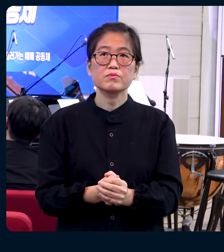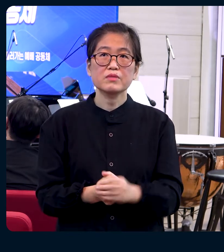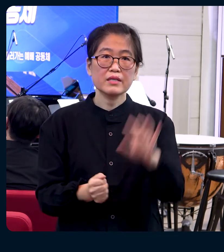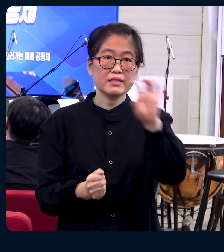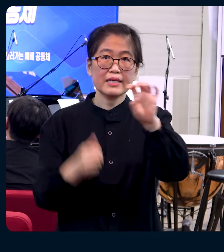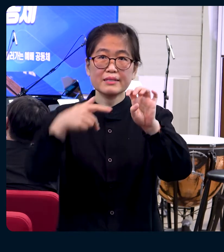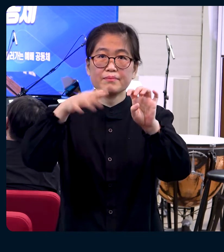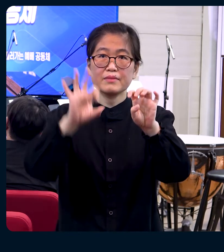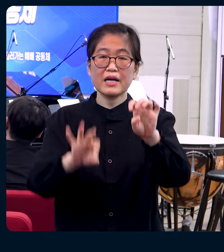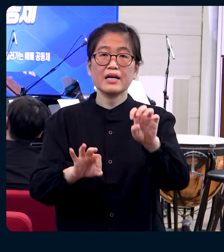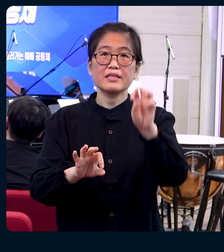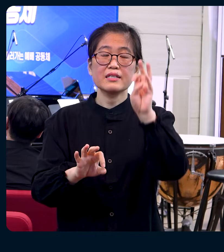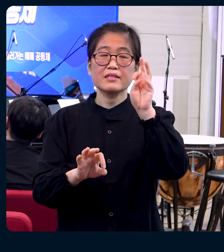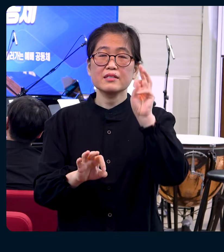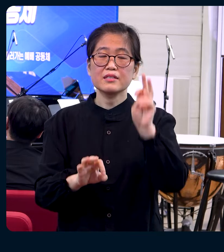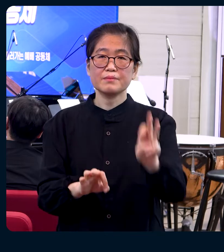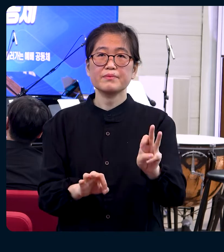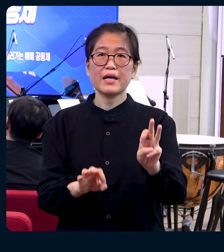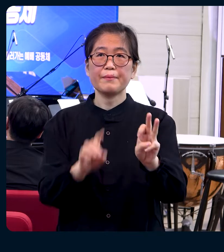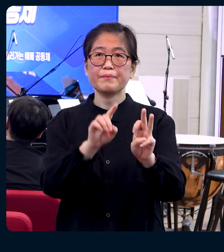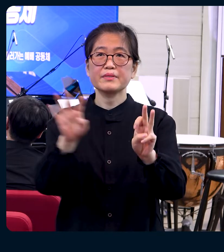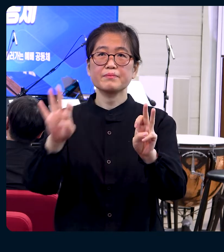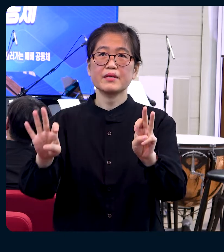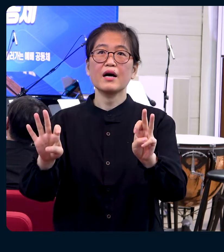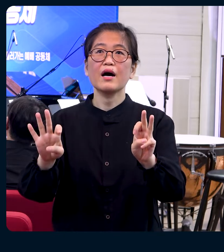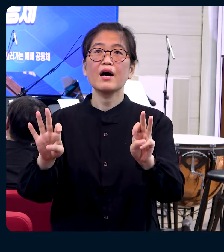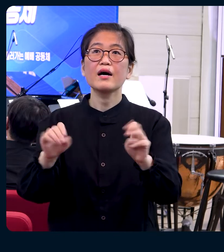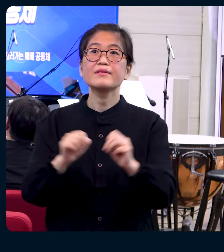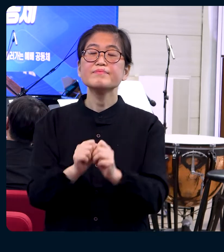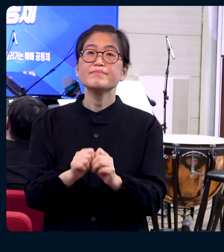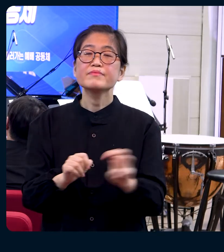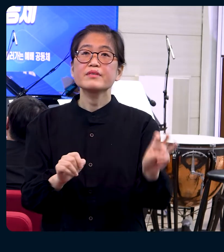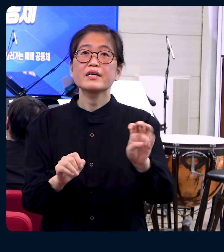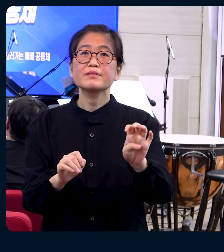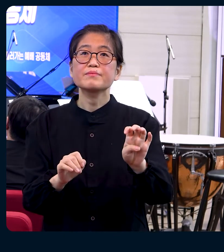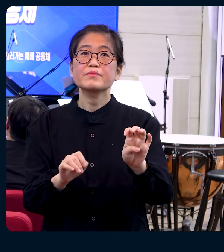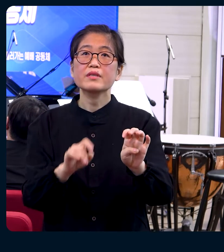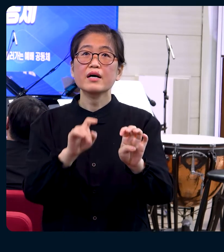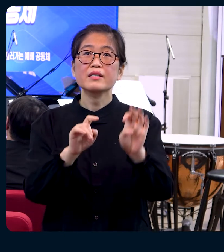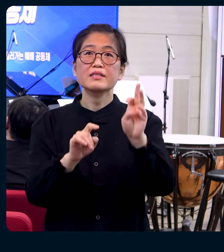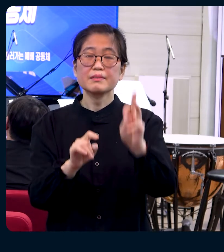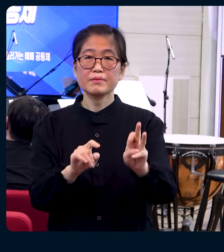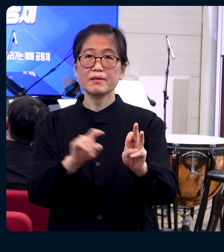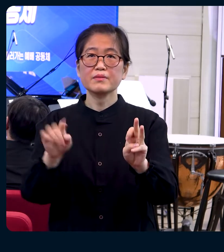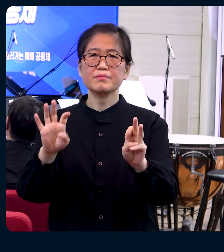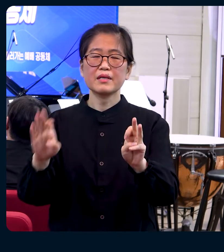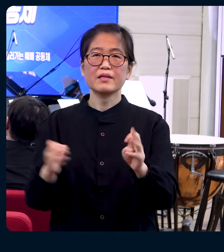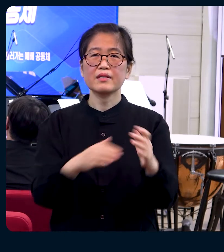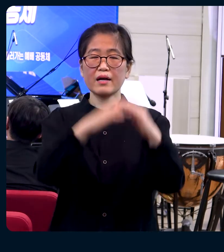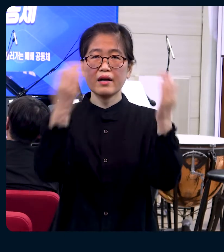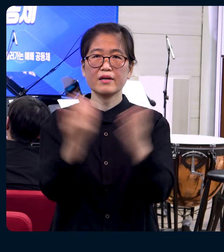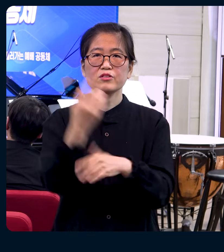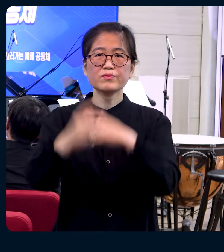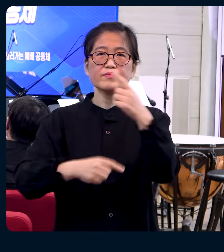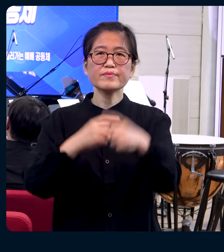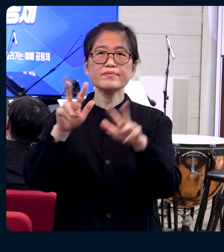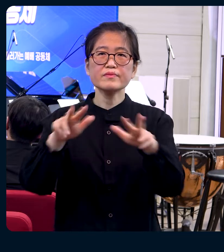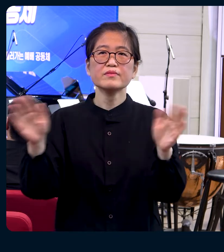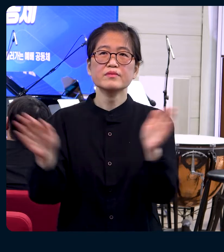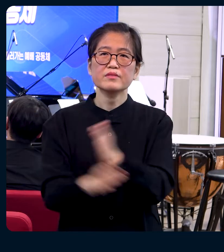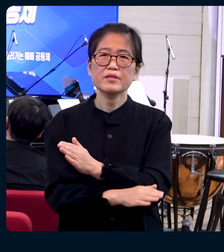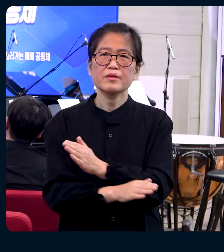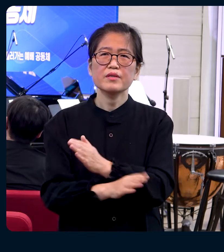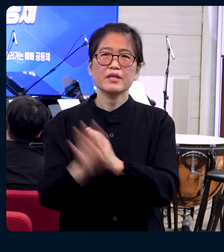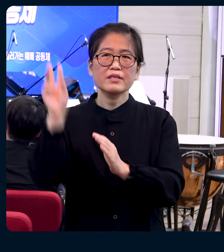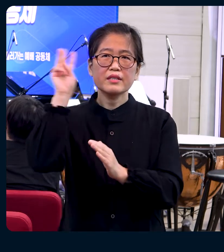장면을 40장 13절 14절에 한번 보도록 하겠습니다. 40장 13절 14절 다 같이 2절